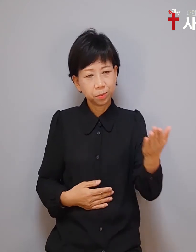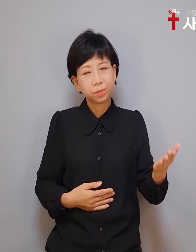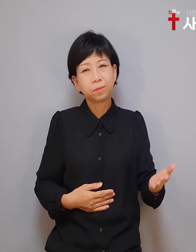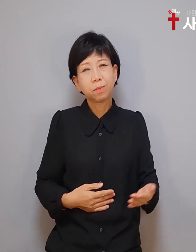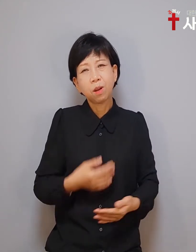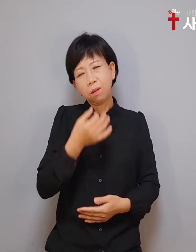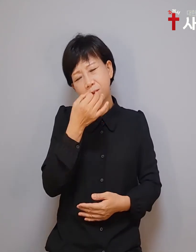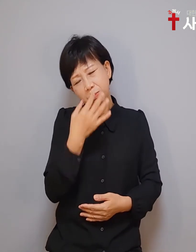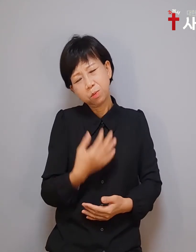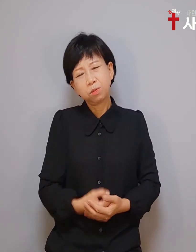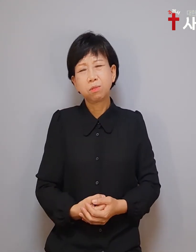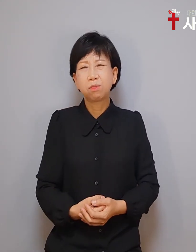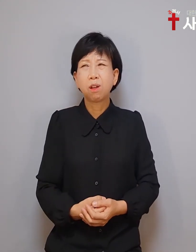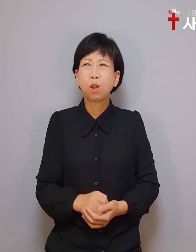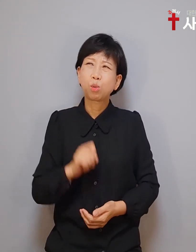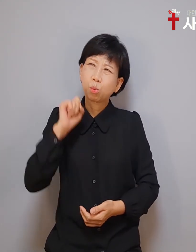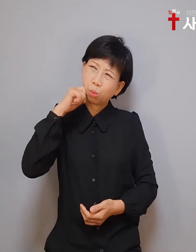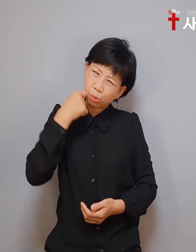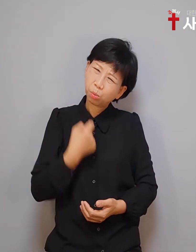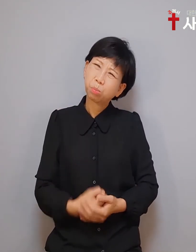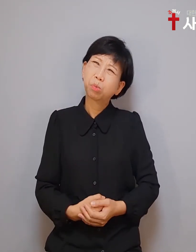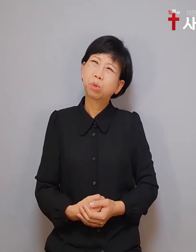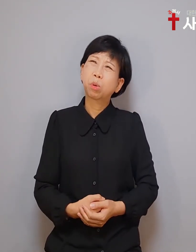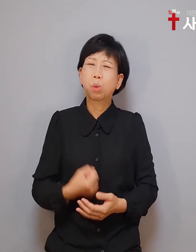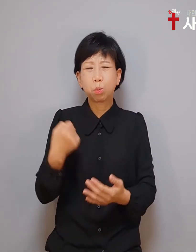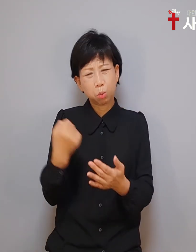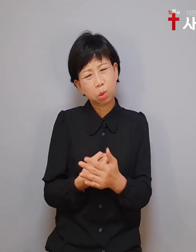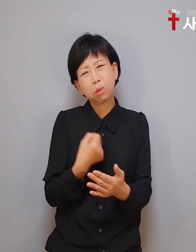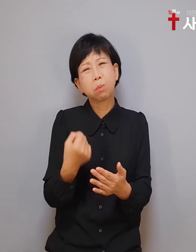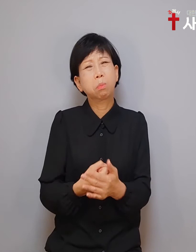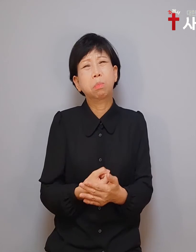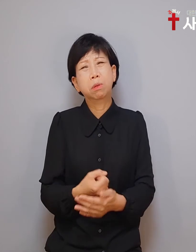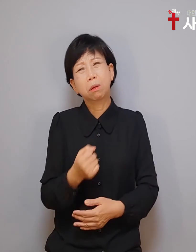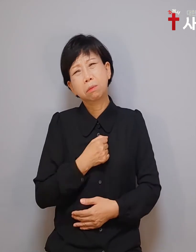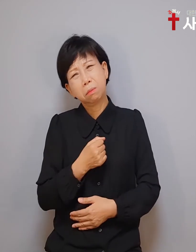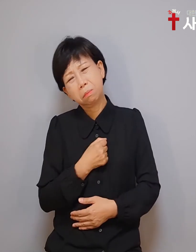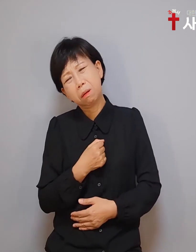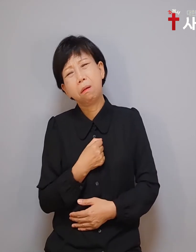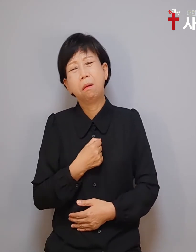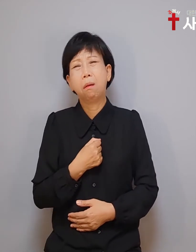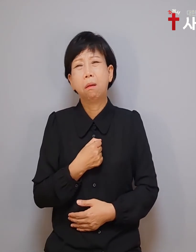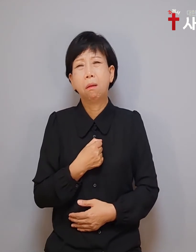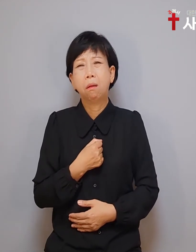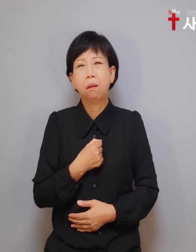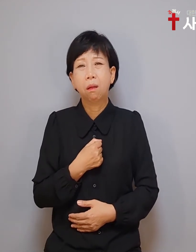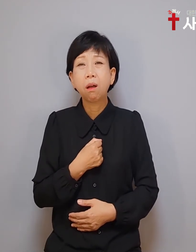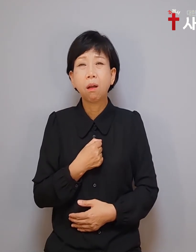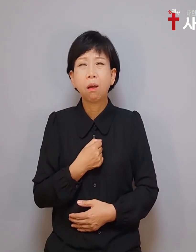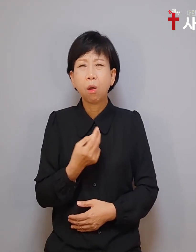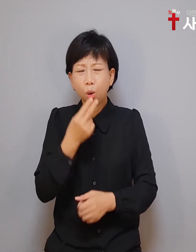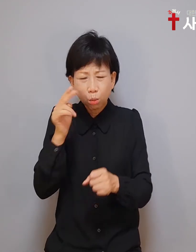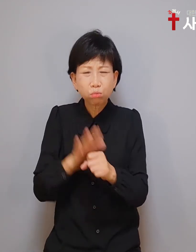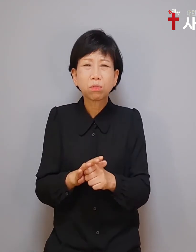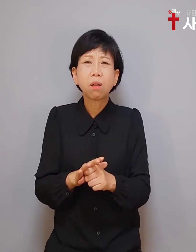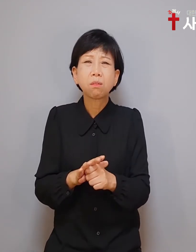힘드네, 어려우면 아이고 어렵네, 속상하면 아이고 속상하네, 가슴 아프면 아이고 가슴 아프네, 억울하네.